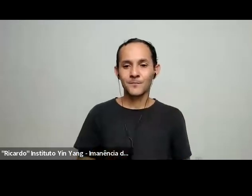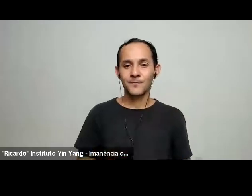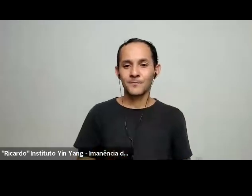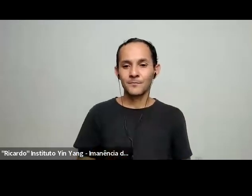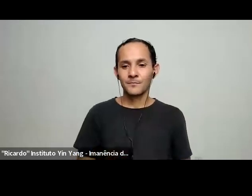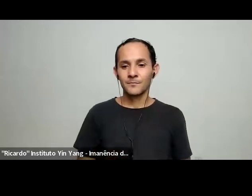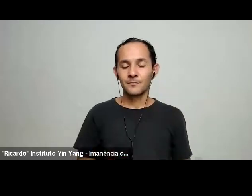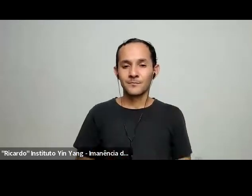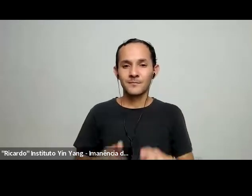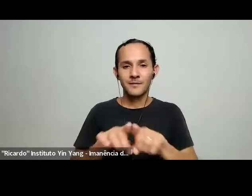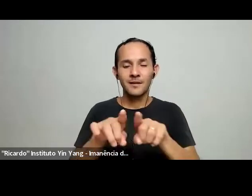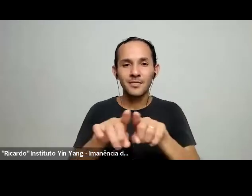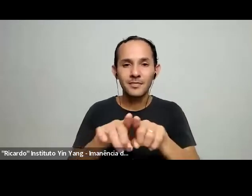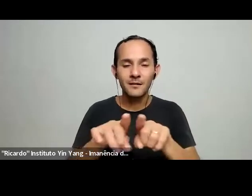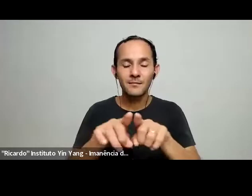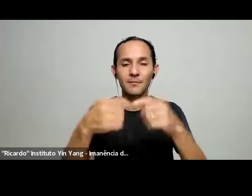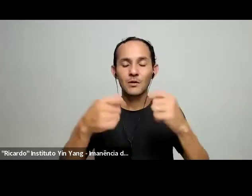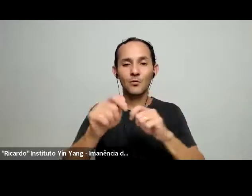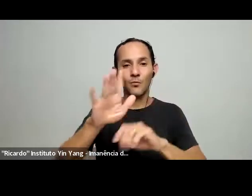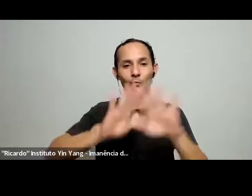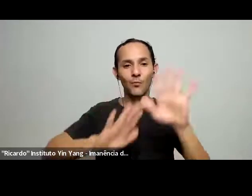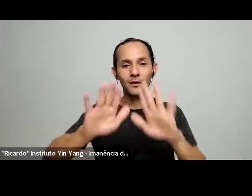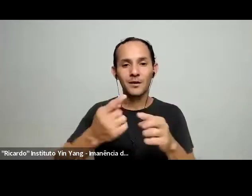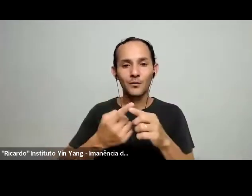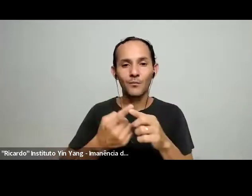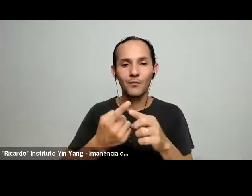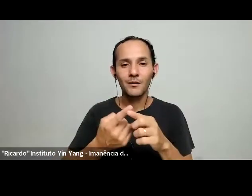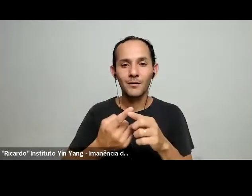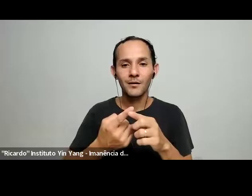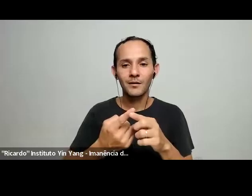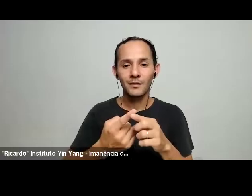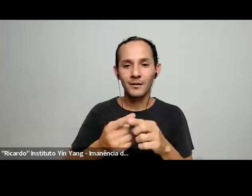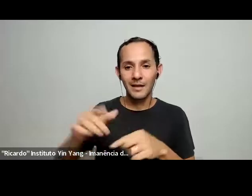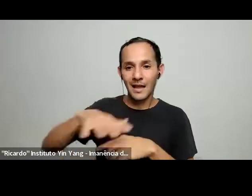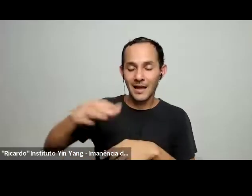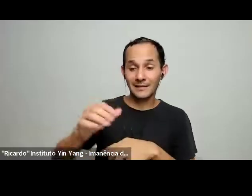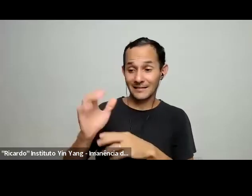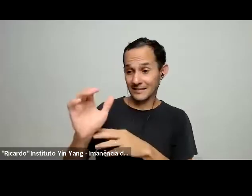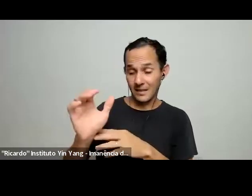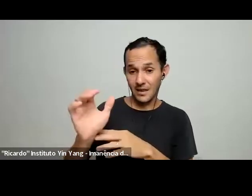Ao mesmo tempo, a gente tem que tomar bastante cuidado, porque o campo da ciência